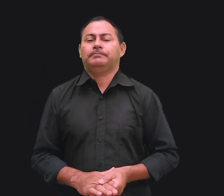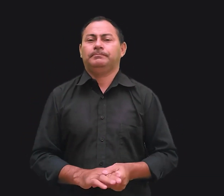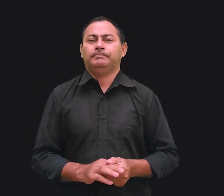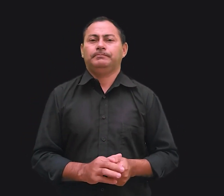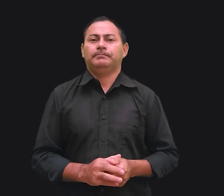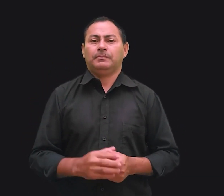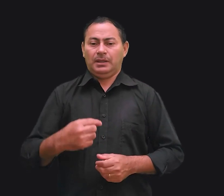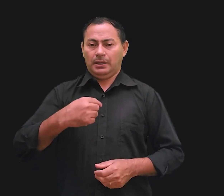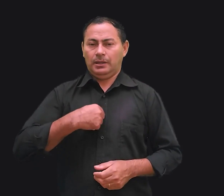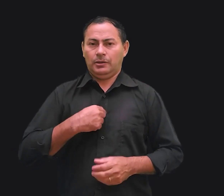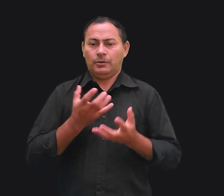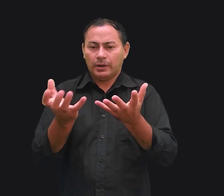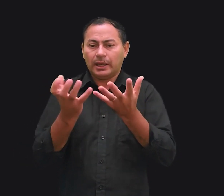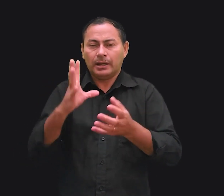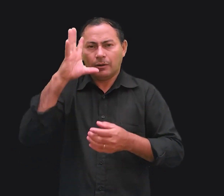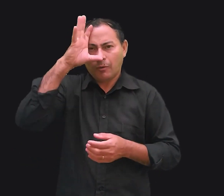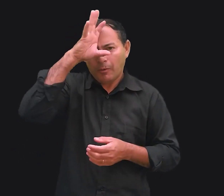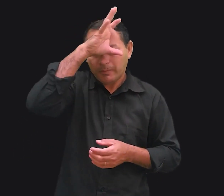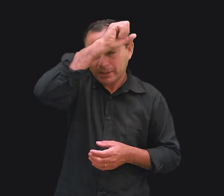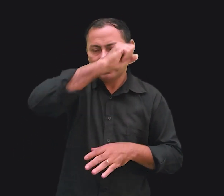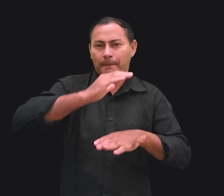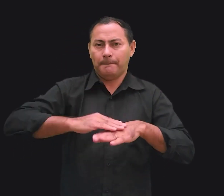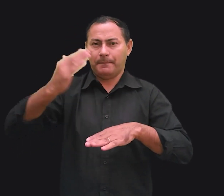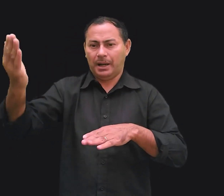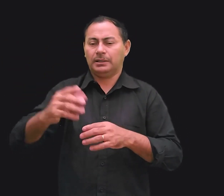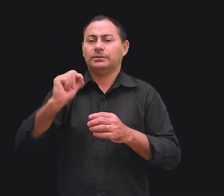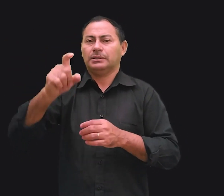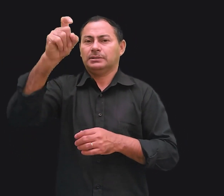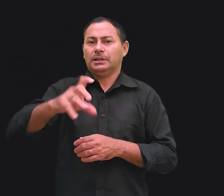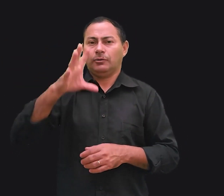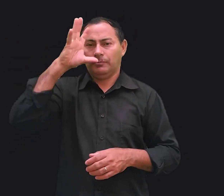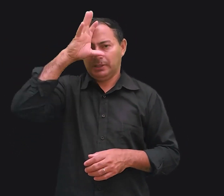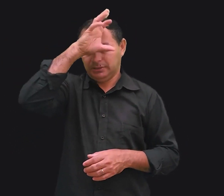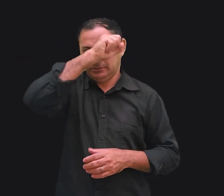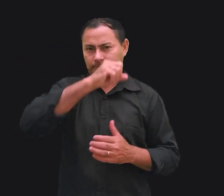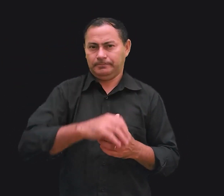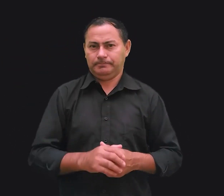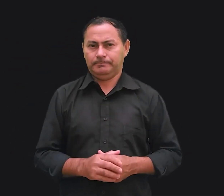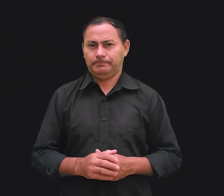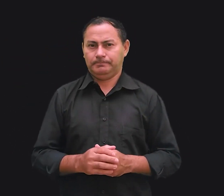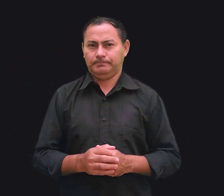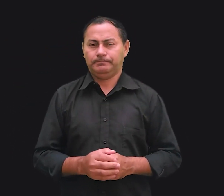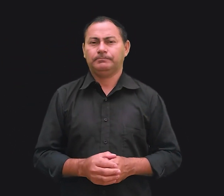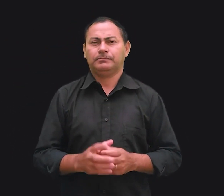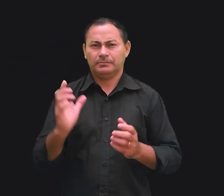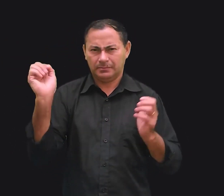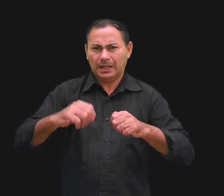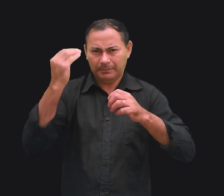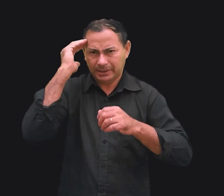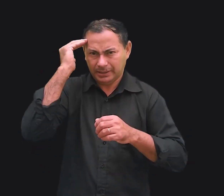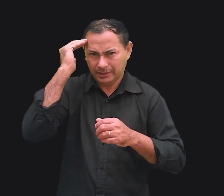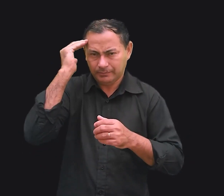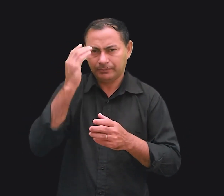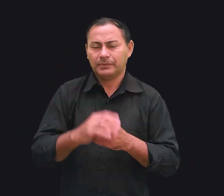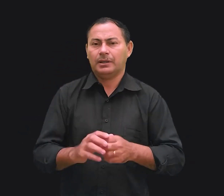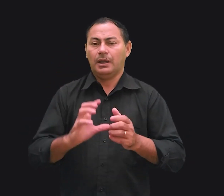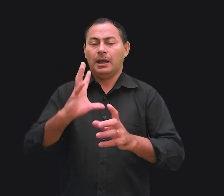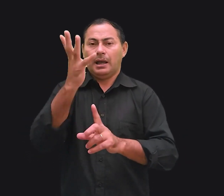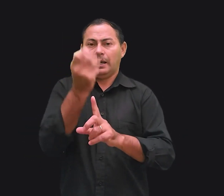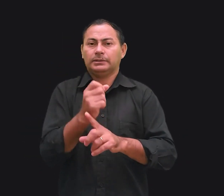dela. Que eu procure compreender mais do que ser compreendido. Dá para entender? A arte